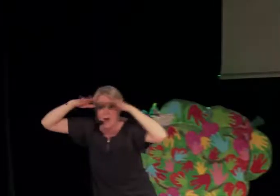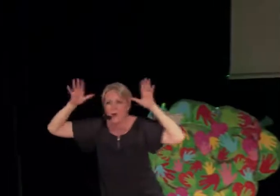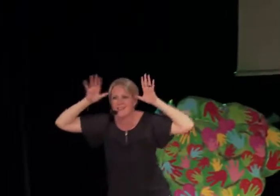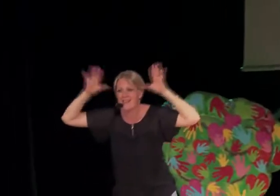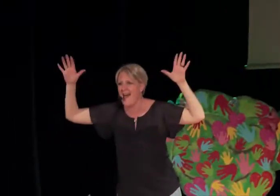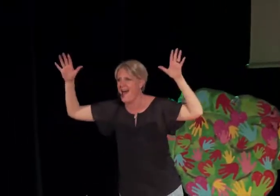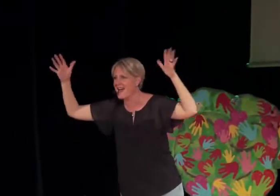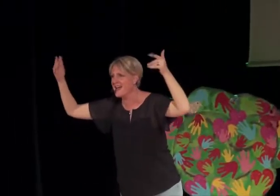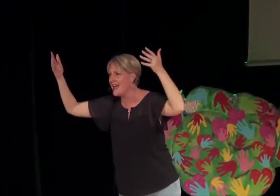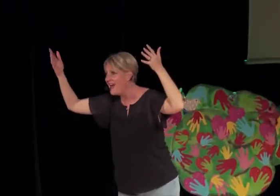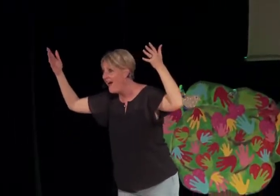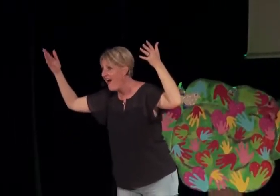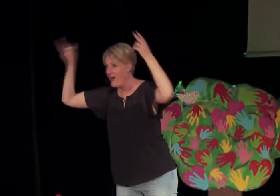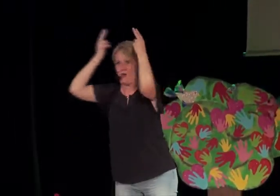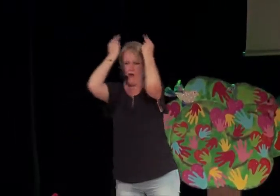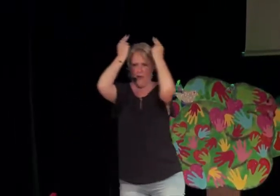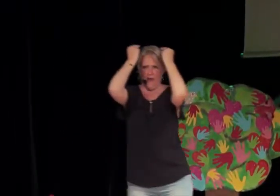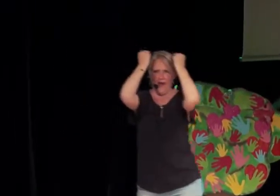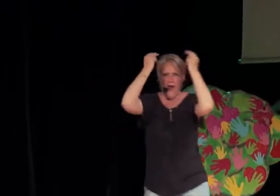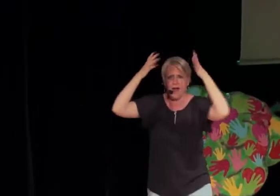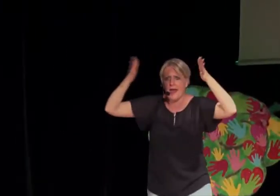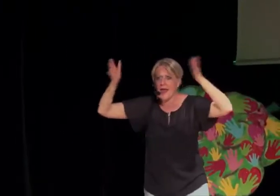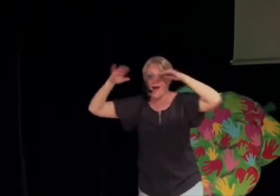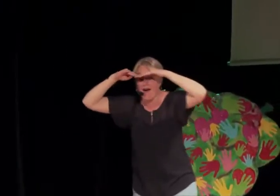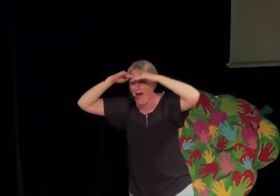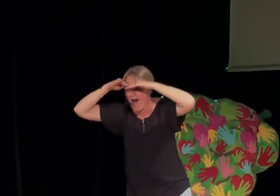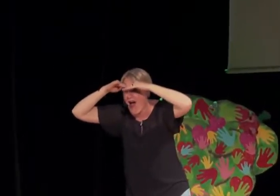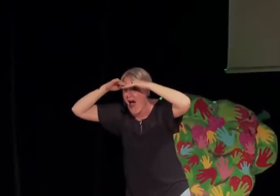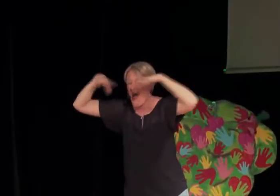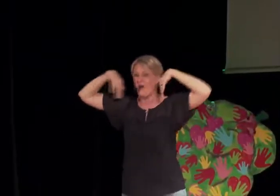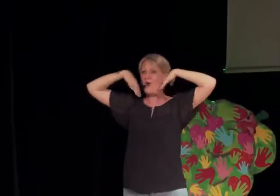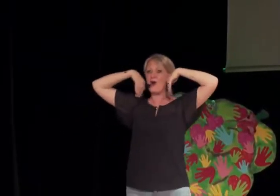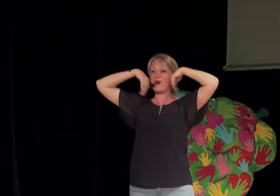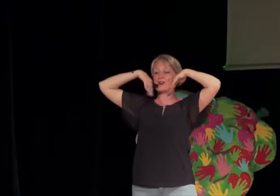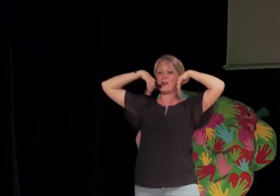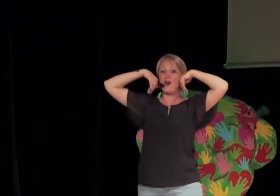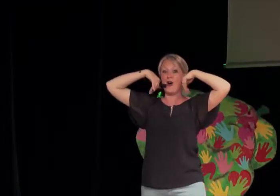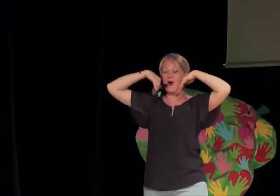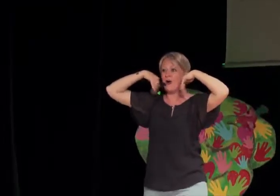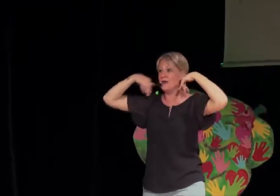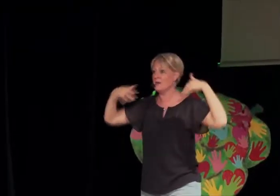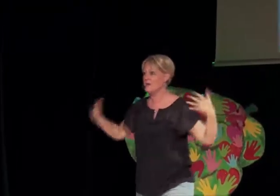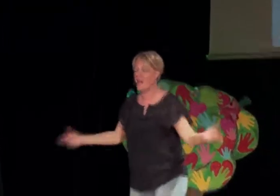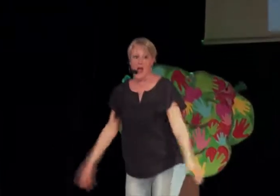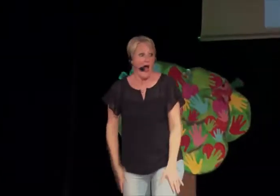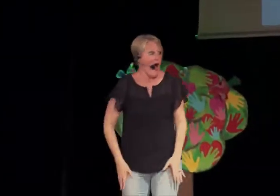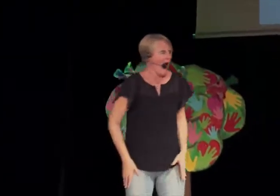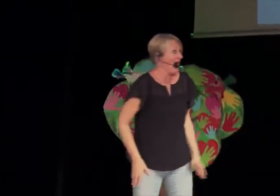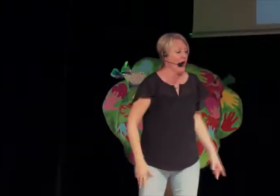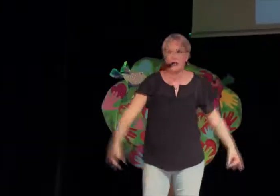Le cerf et le lapin et le cochon. Alors, ils